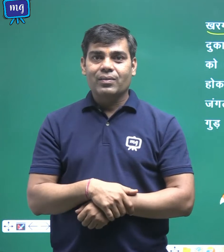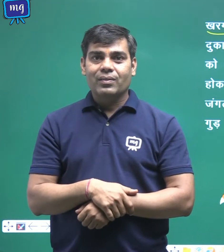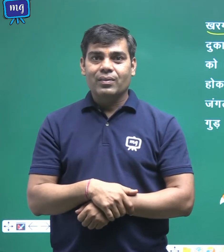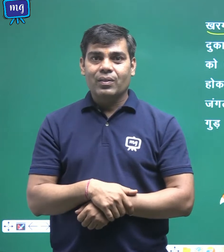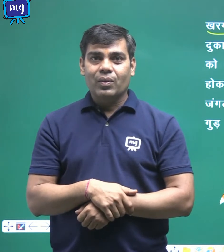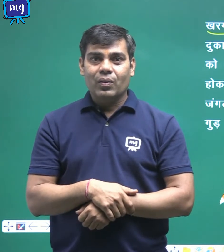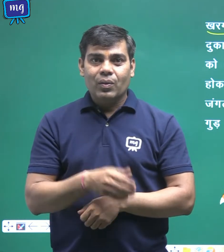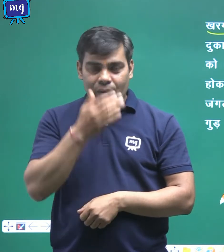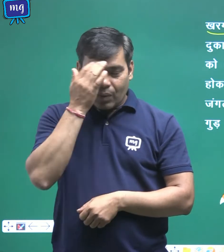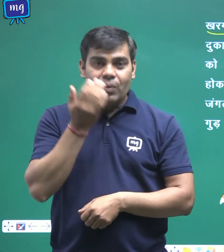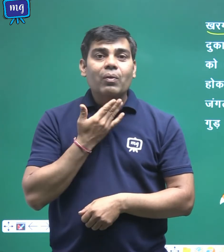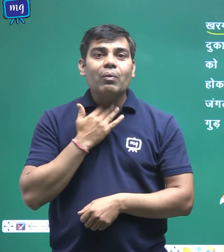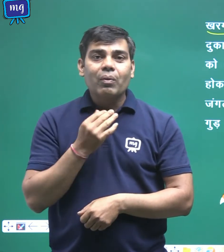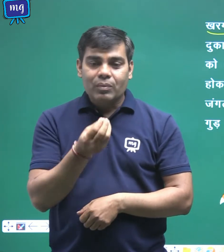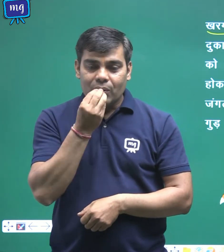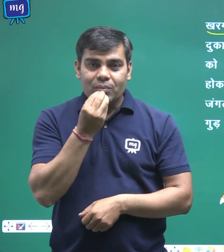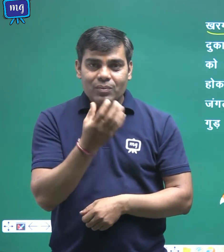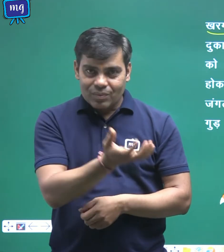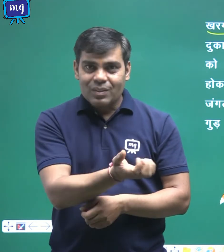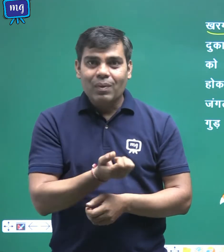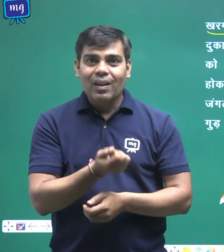गुड़ मांगा।